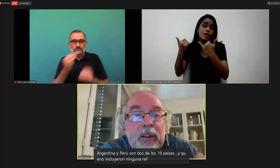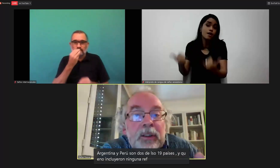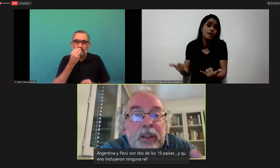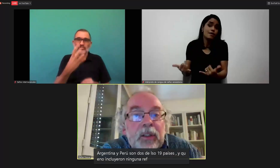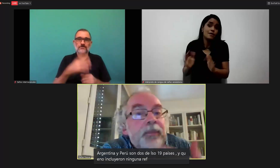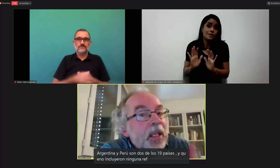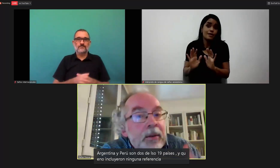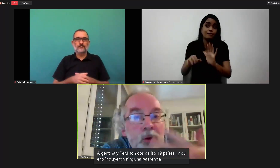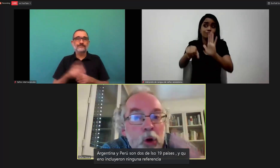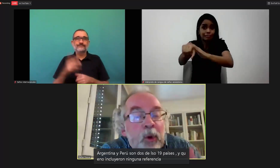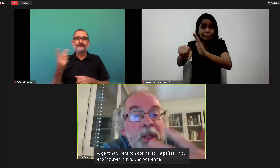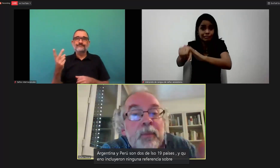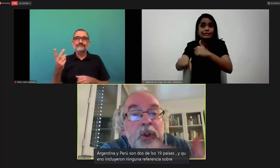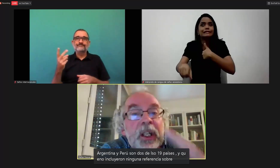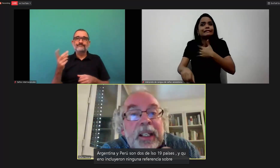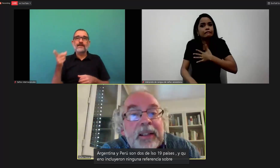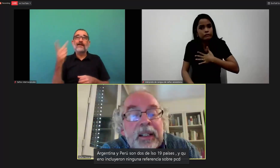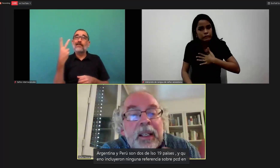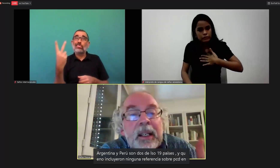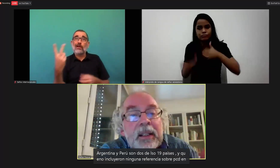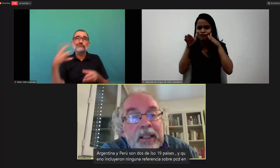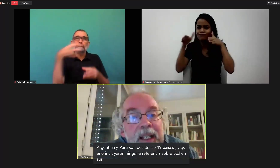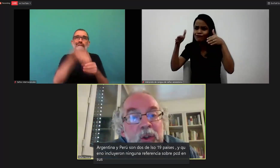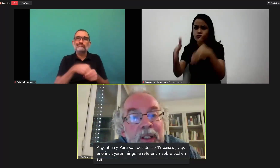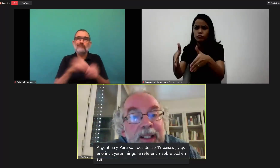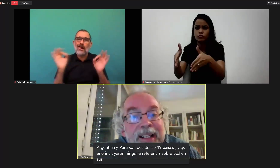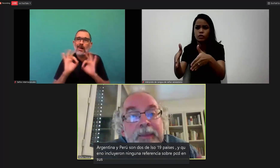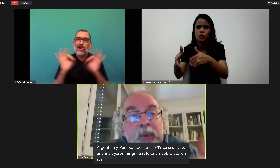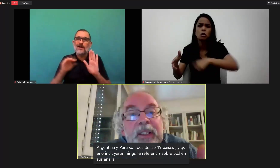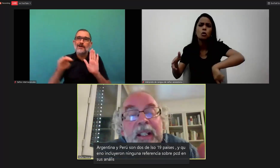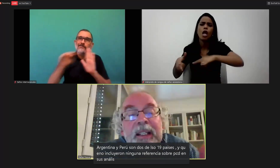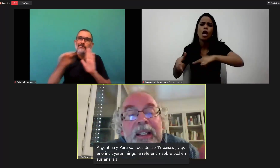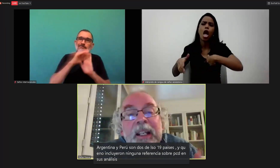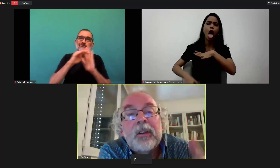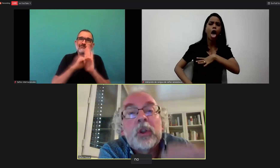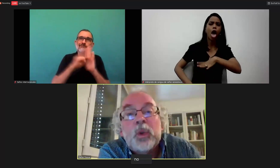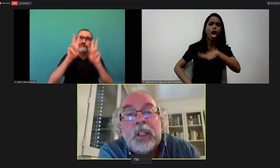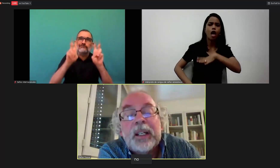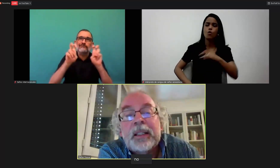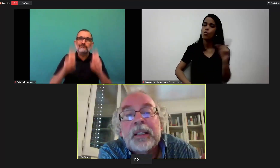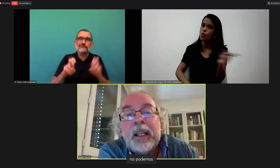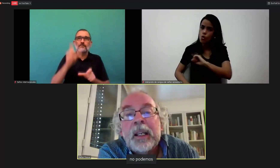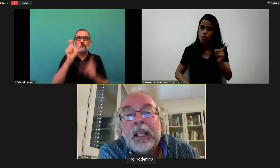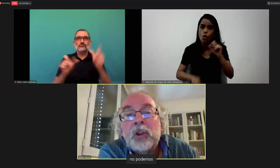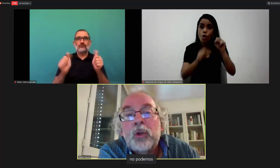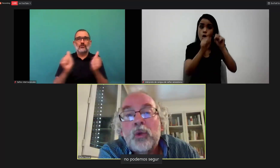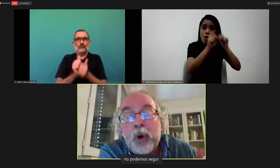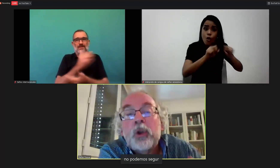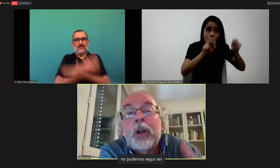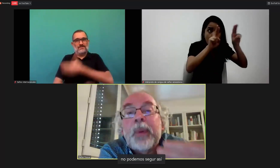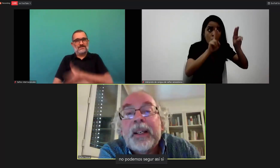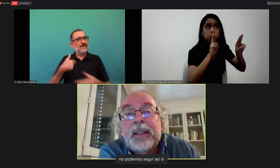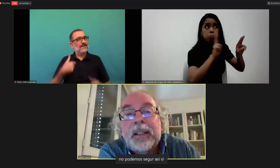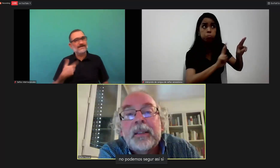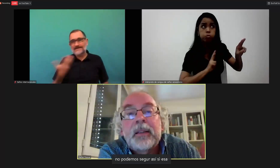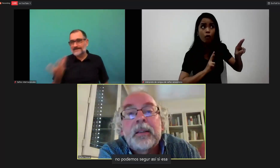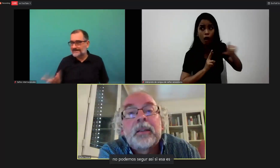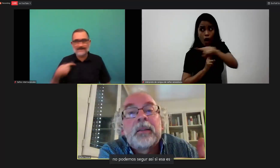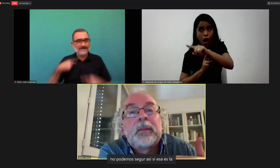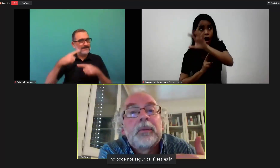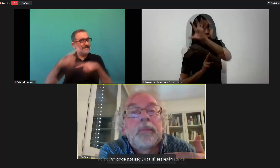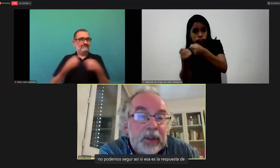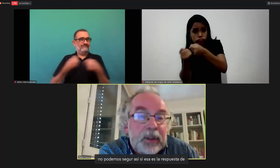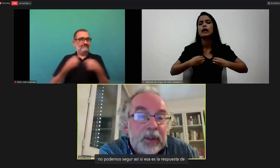llamada de atención, diciendo, no podemos seguir así. Si eso es la respuesta de Naciones Unidas en su apoyo a los